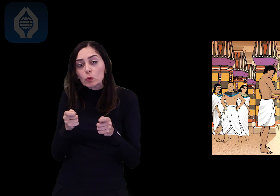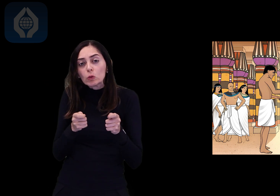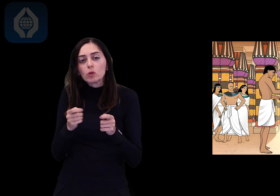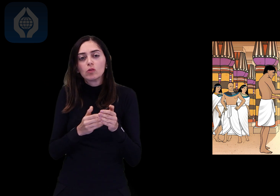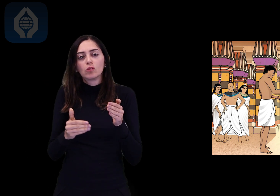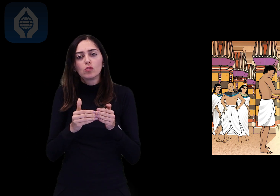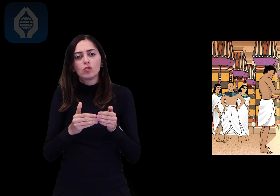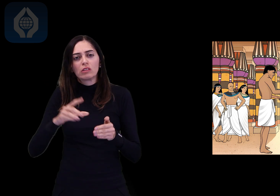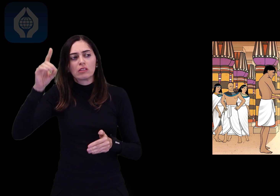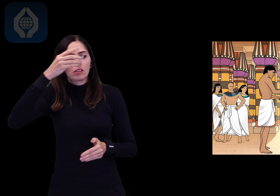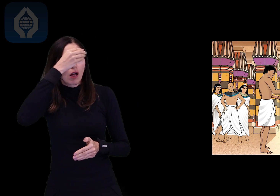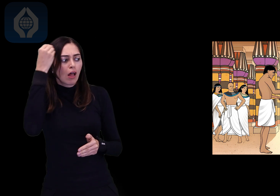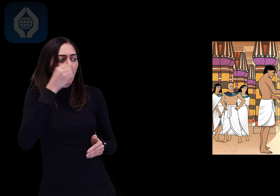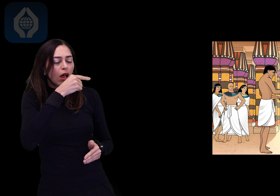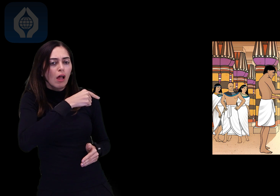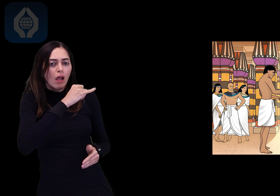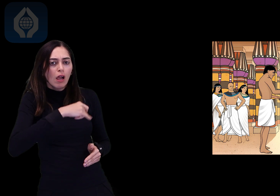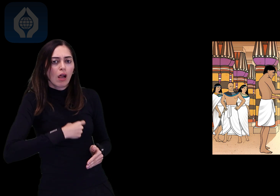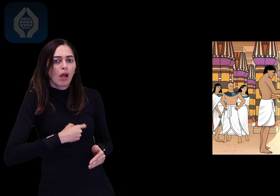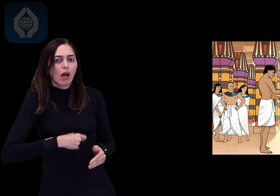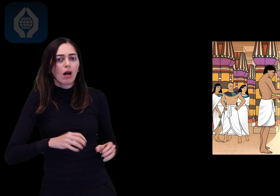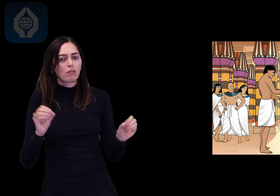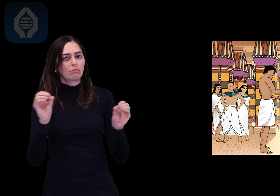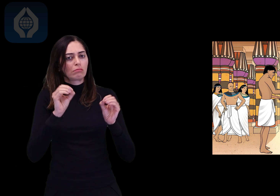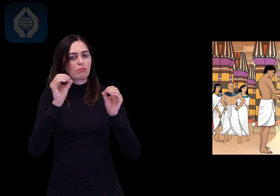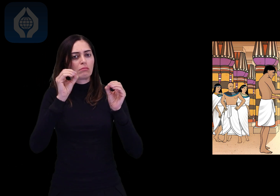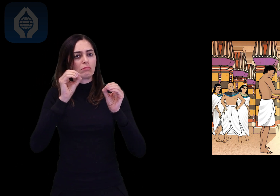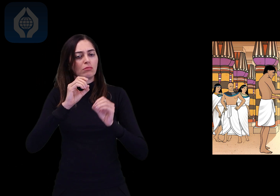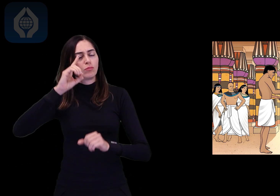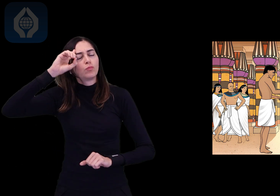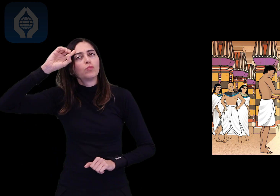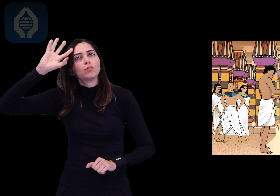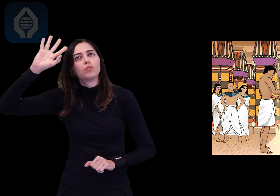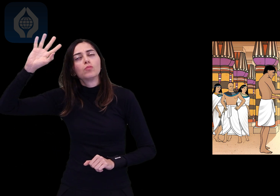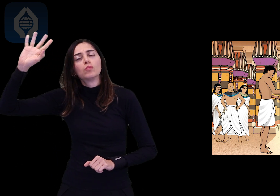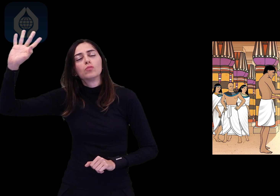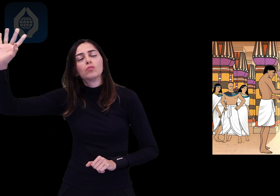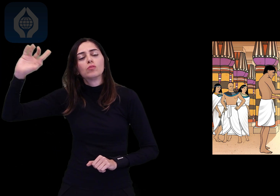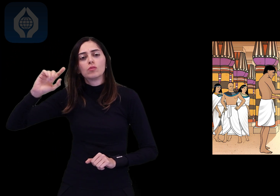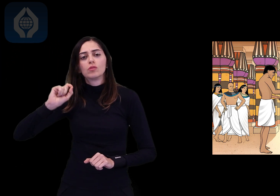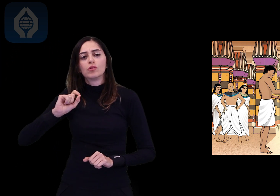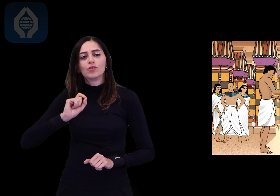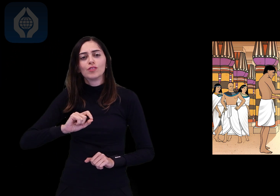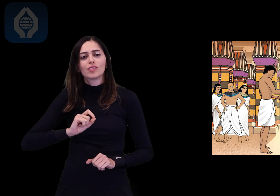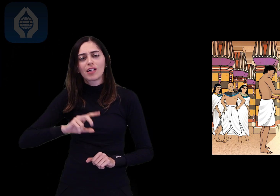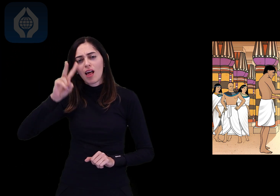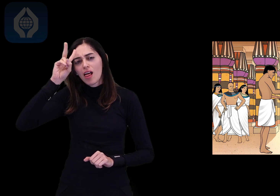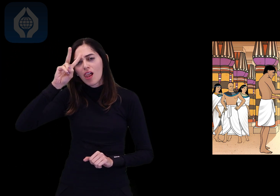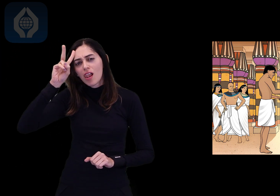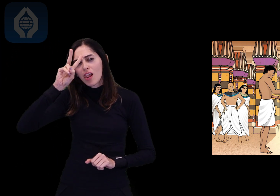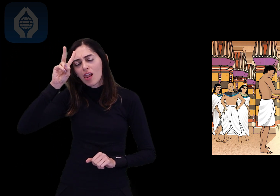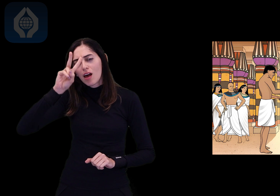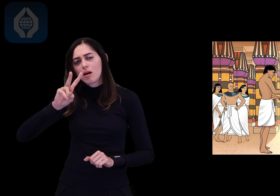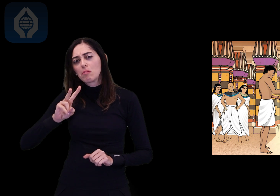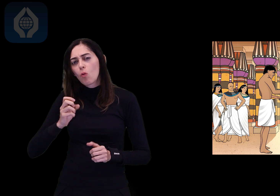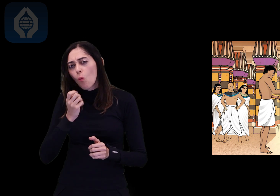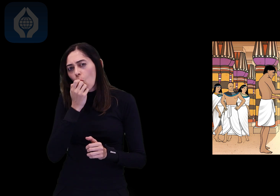se esquecido de José. Os sonhos que o Senhor tinha feito, dado quando os jovens estavam prestes a se cumprir.